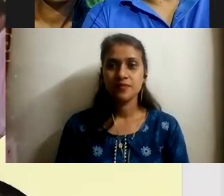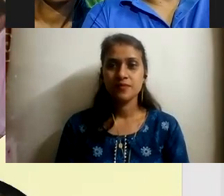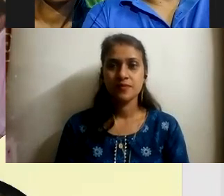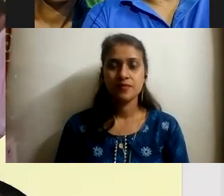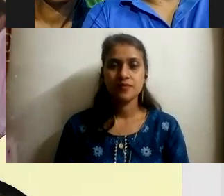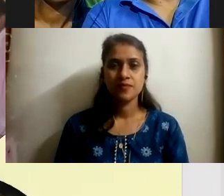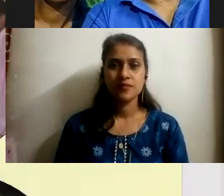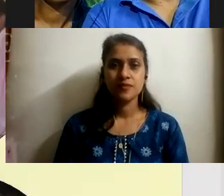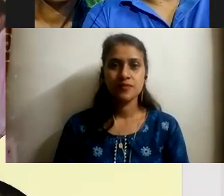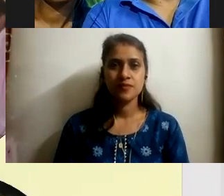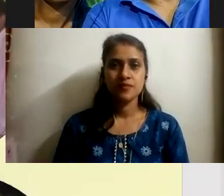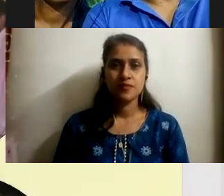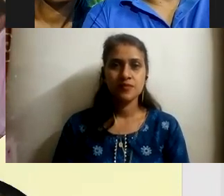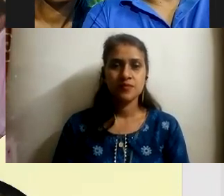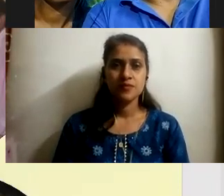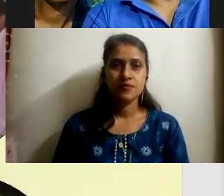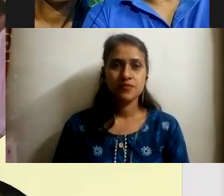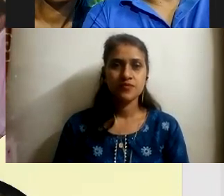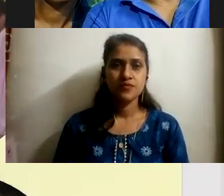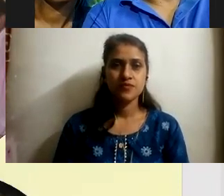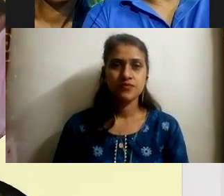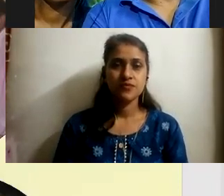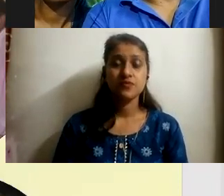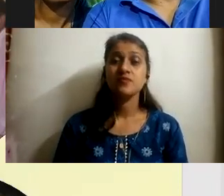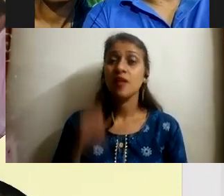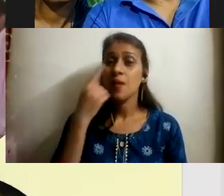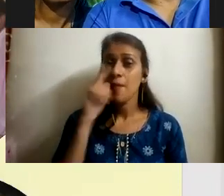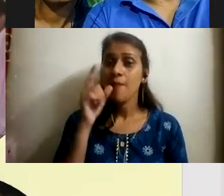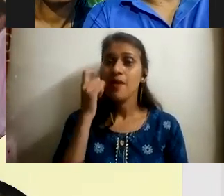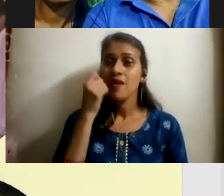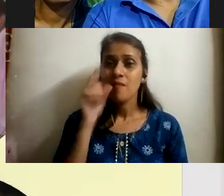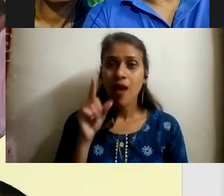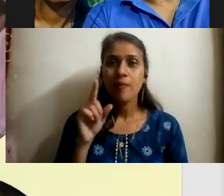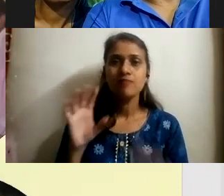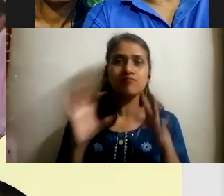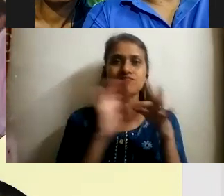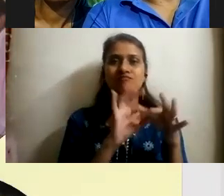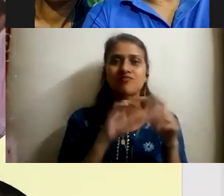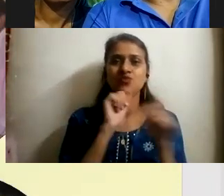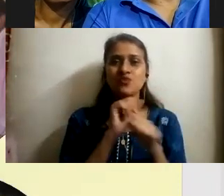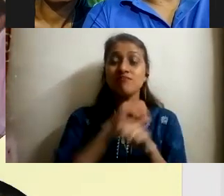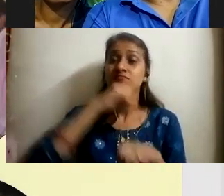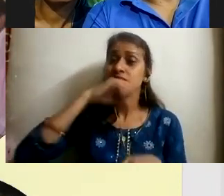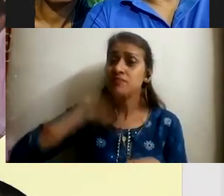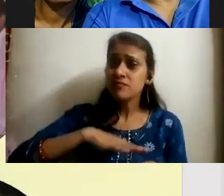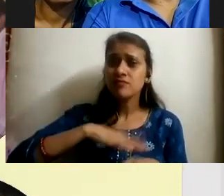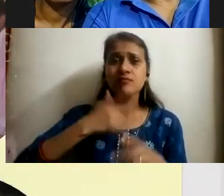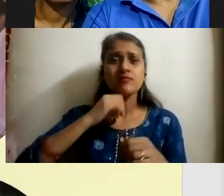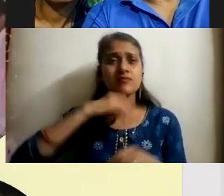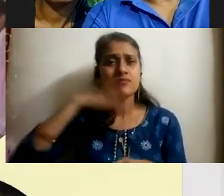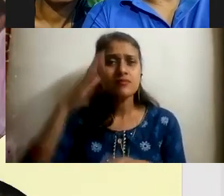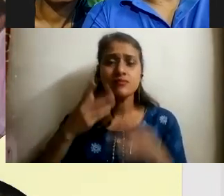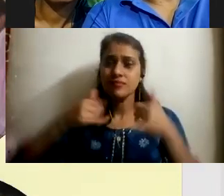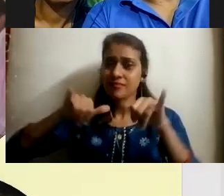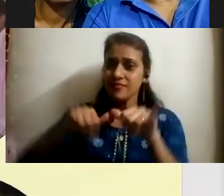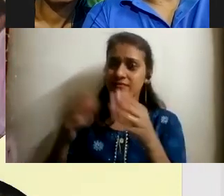ये एक एक्सपीरियंस बताना चाहती हूँ कि हाउ पेरेंट्स विद इंटेलेक्चुअली चैलेंज्ड यंग एडल्ट्स हु गेव देयर लैंड